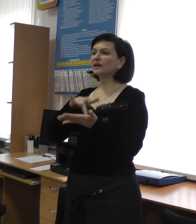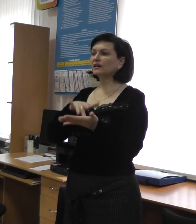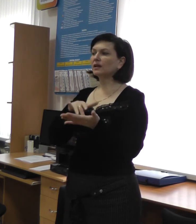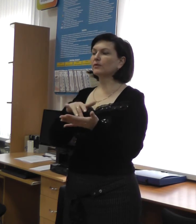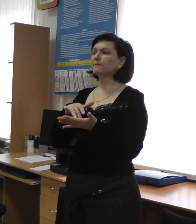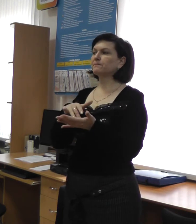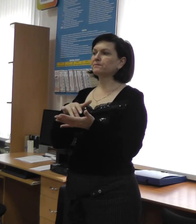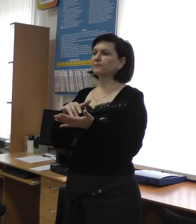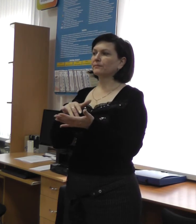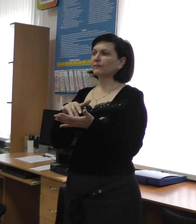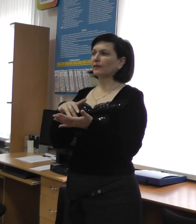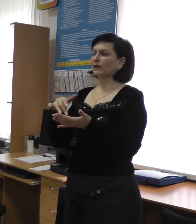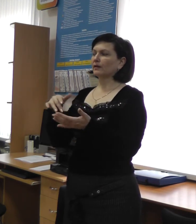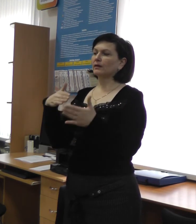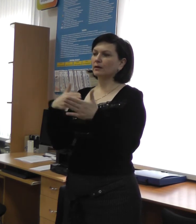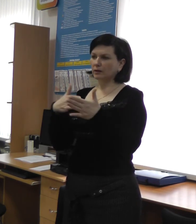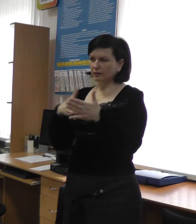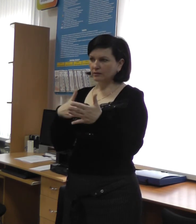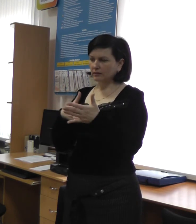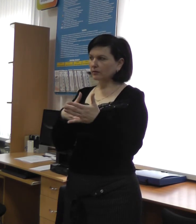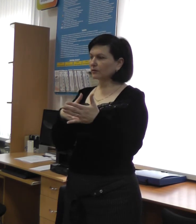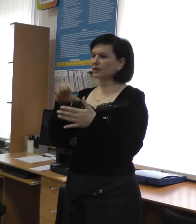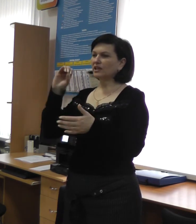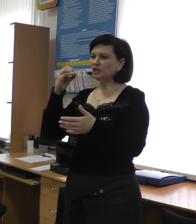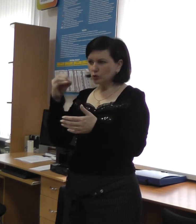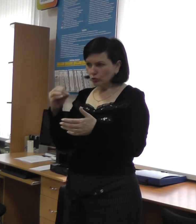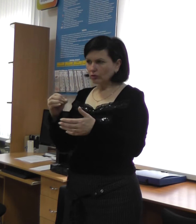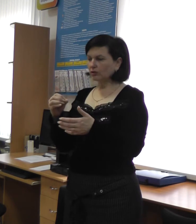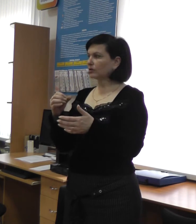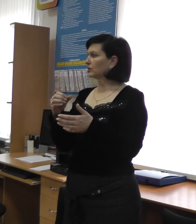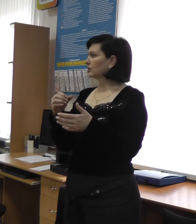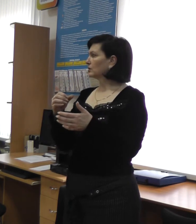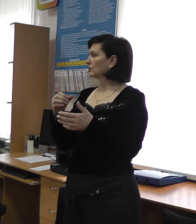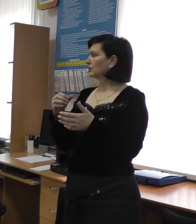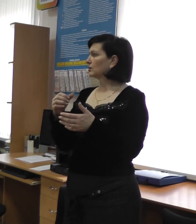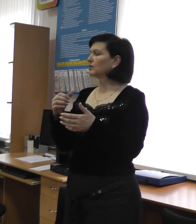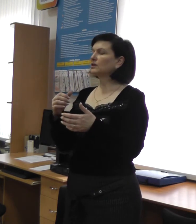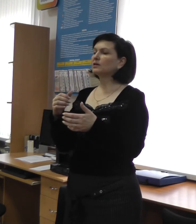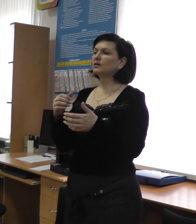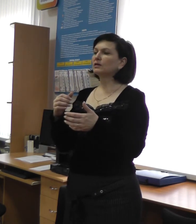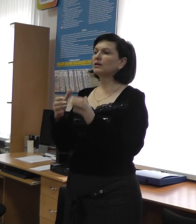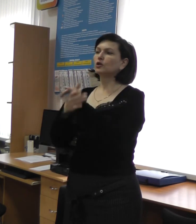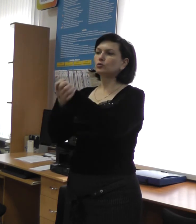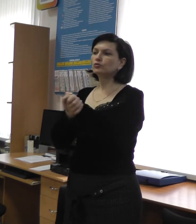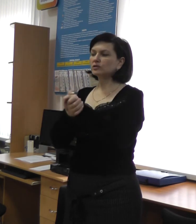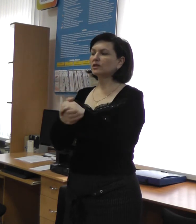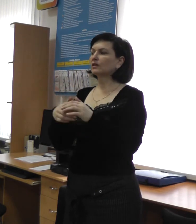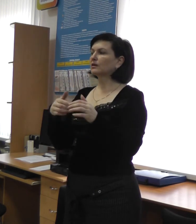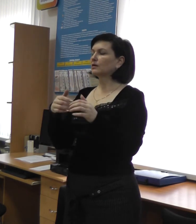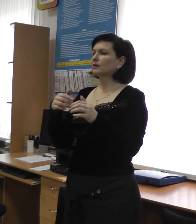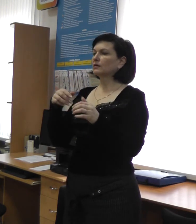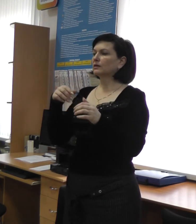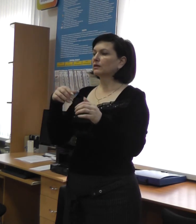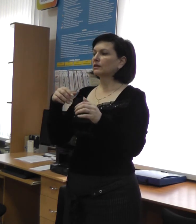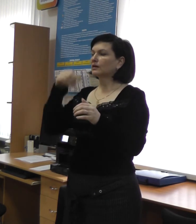Городами-курортами Пятигорск и Ессентуки установлены побратимские связи с греческими городами, такими как